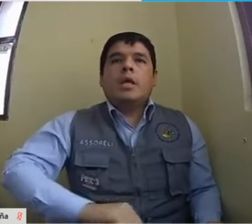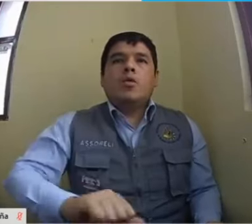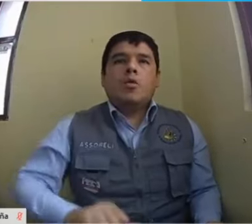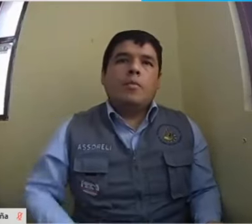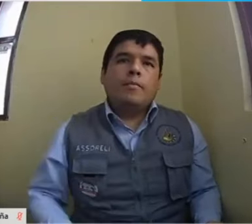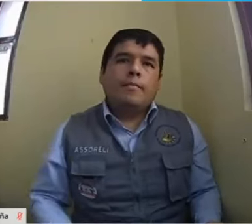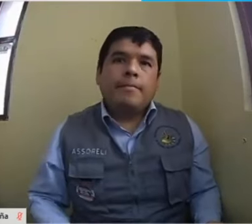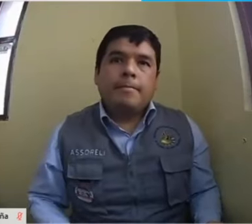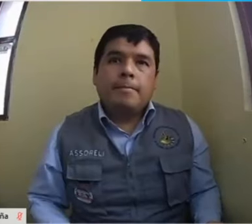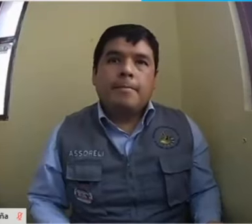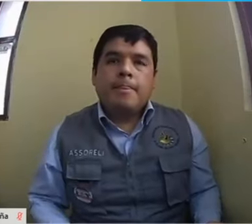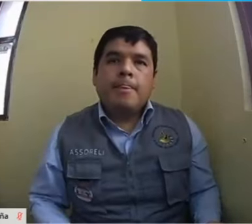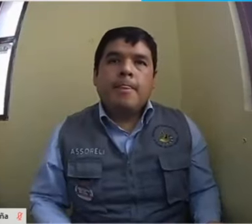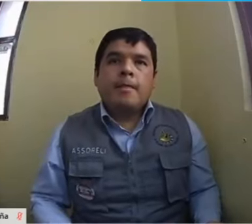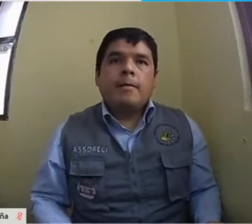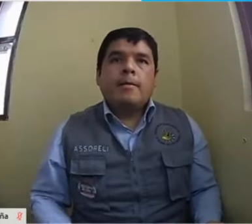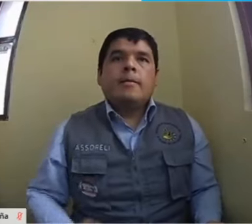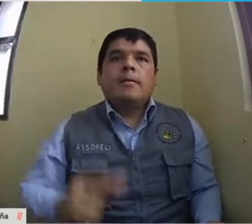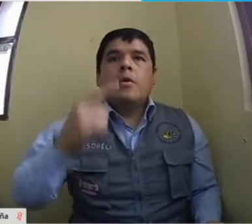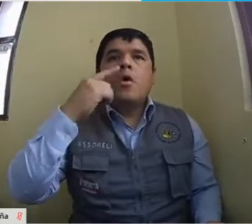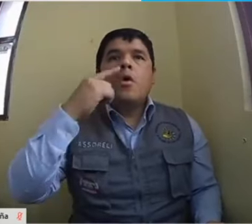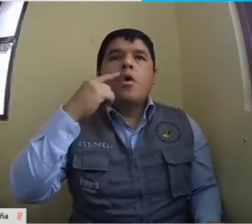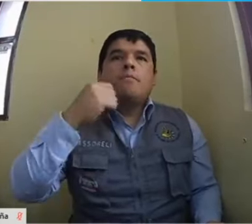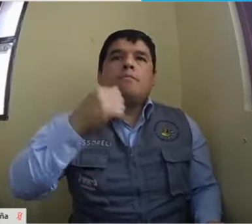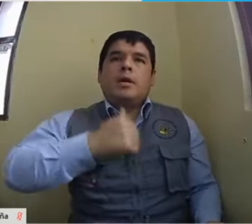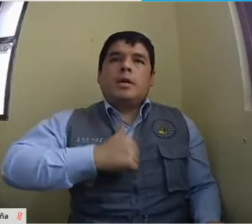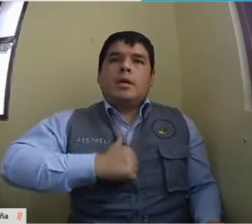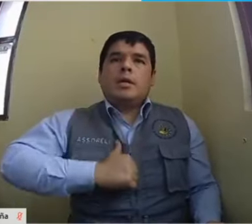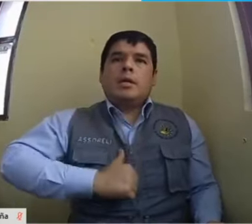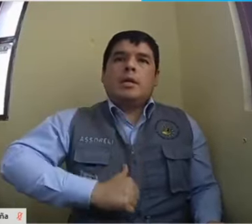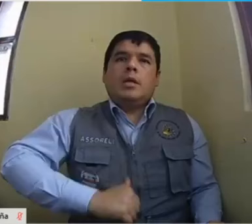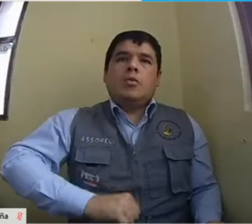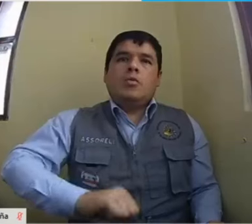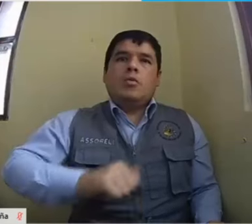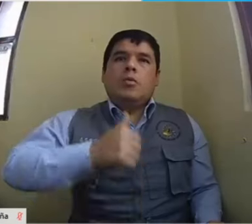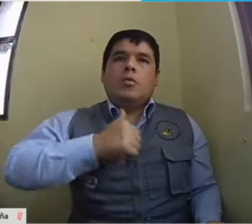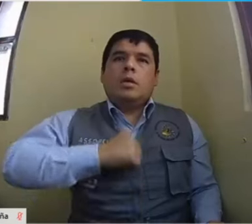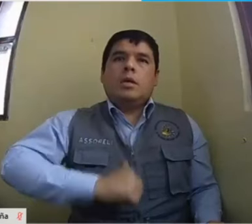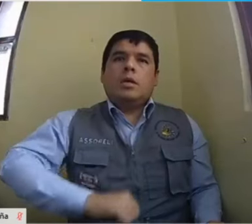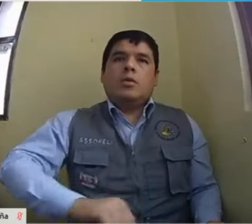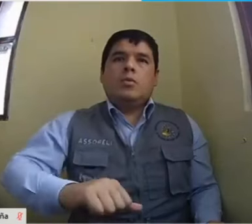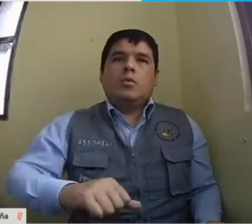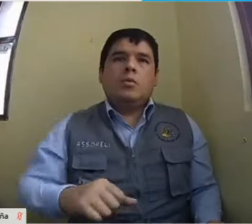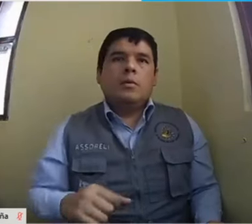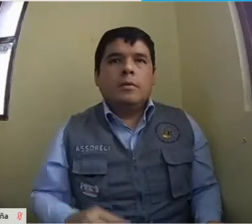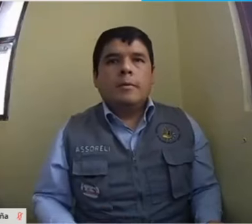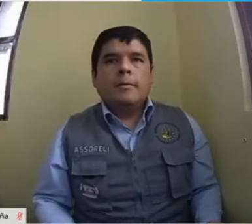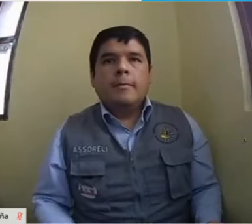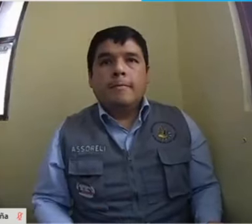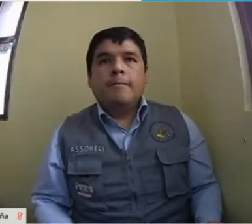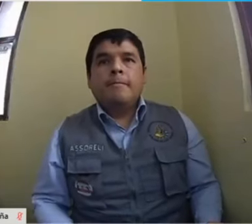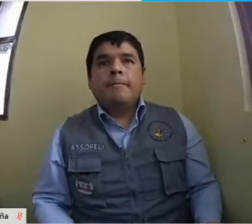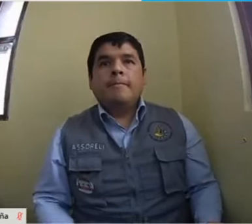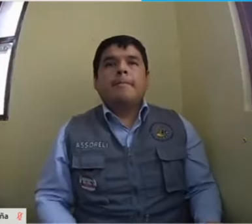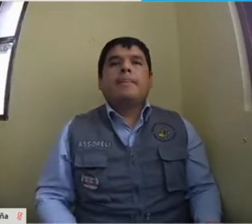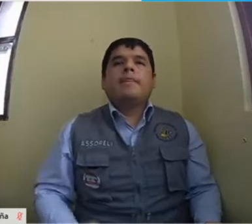Hombre y el pulgar asciende por el pecho, como el nacimiento, pero no es la seña de nacimiento, solo para relacionar la seña.